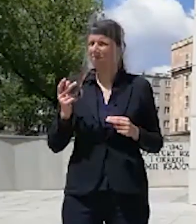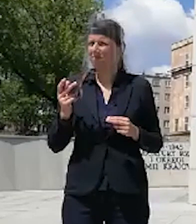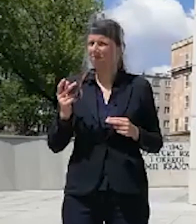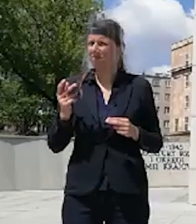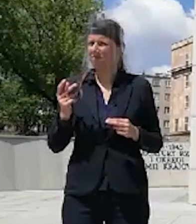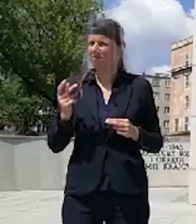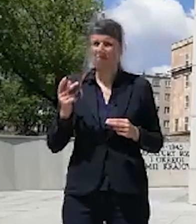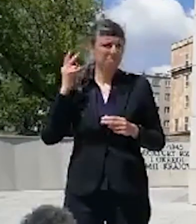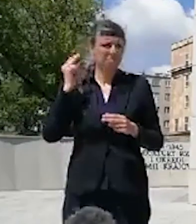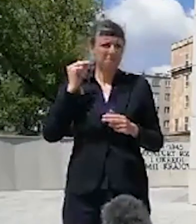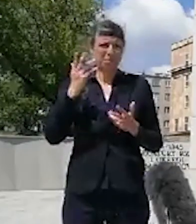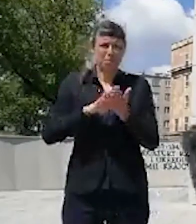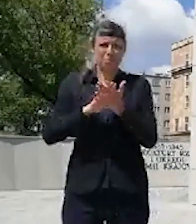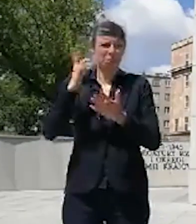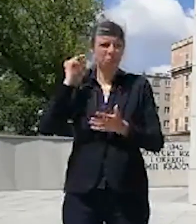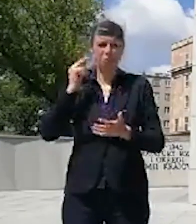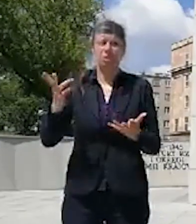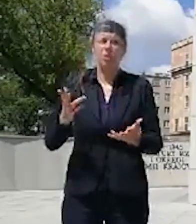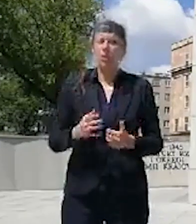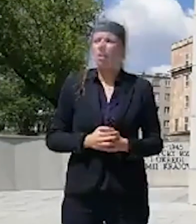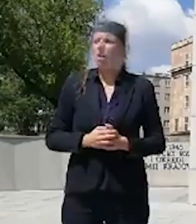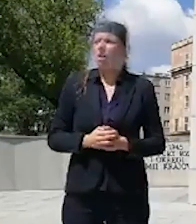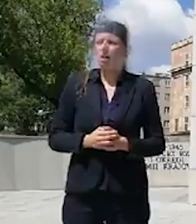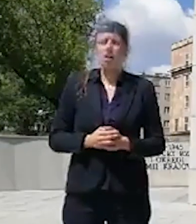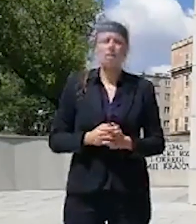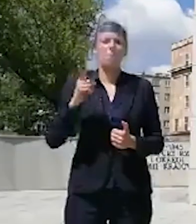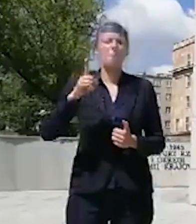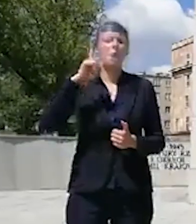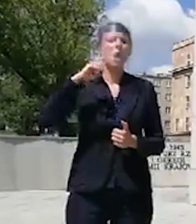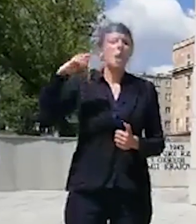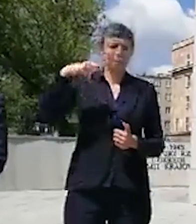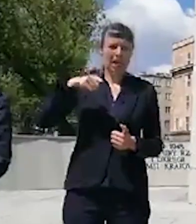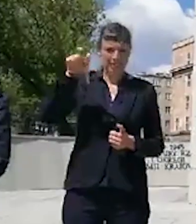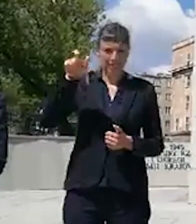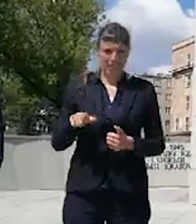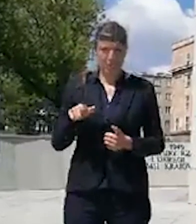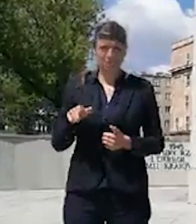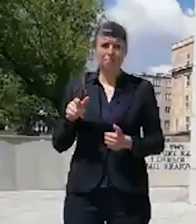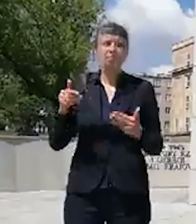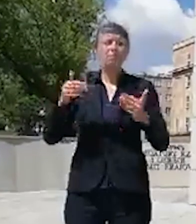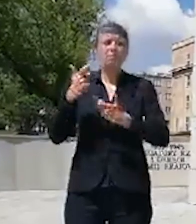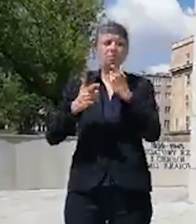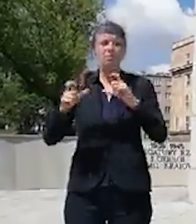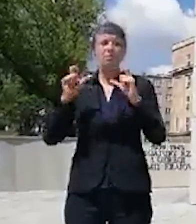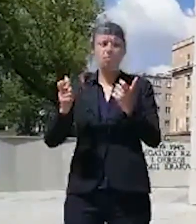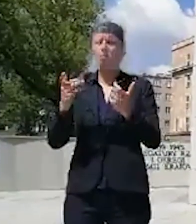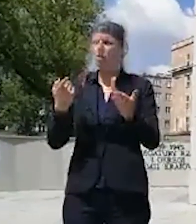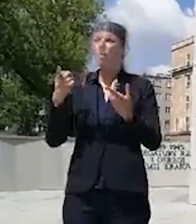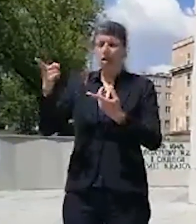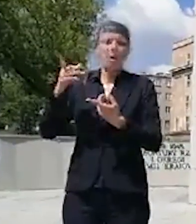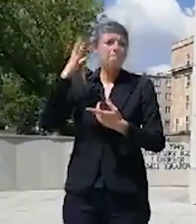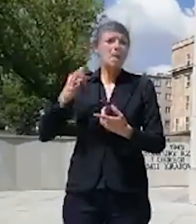Ja cieszę się, że pani ma taką wiarę w sprawczość prezydenta, ale prezydent może zadziałać w tym kierunku, o którym pani mówi, tylko